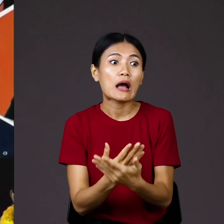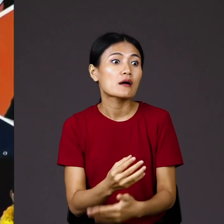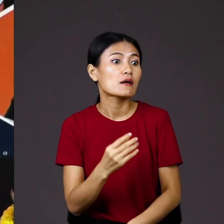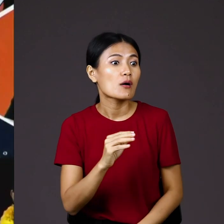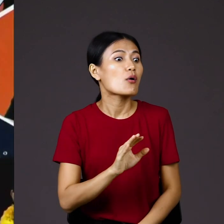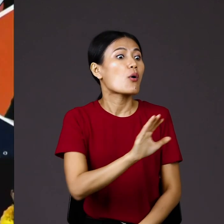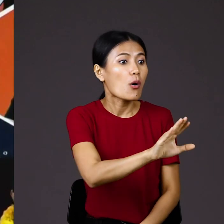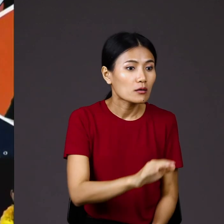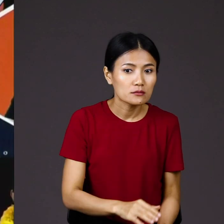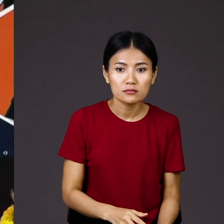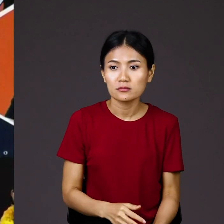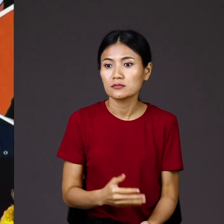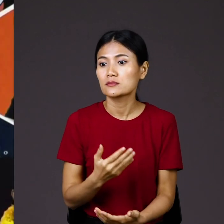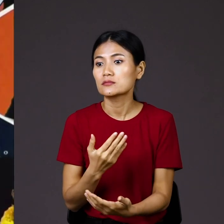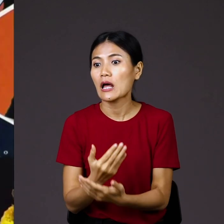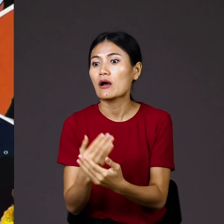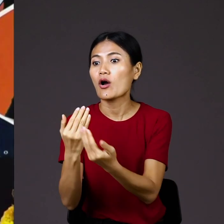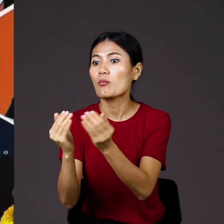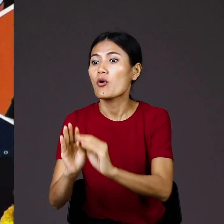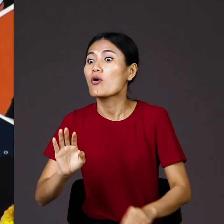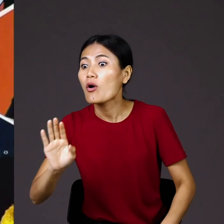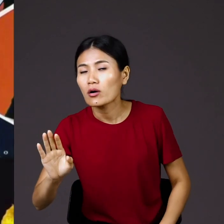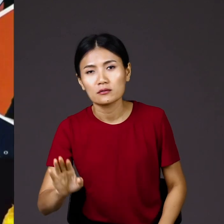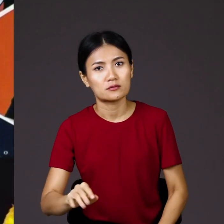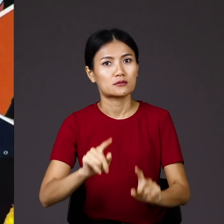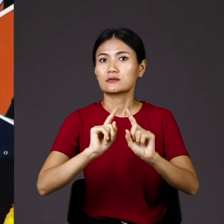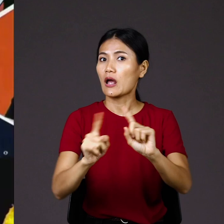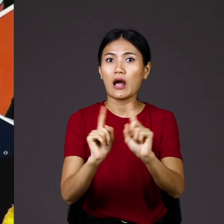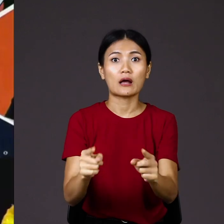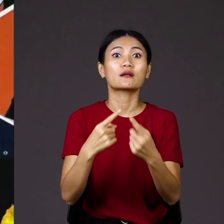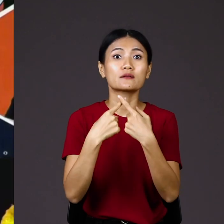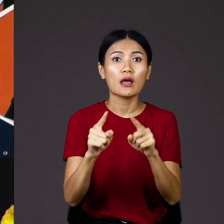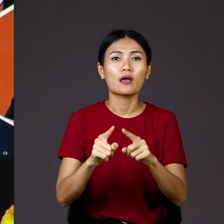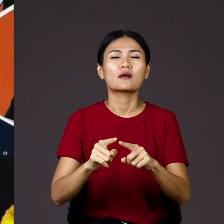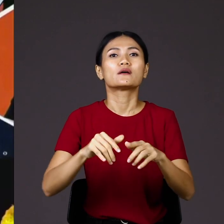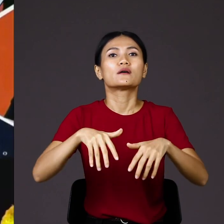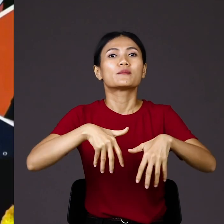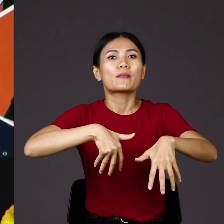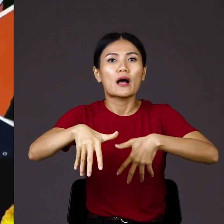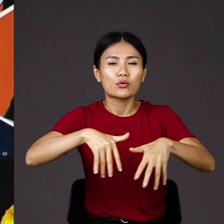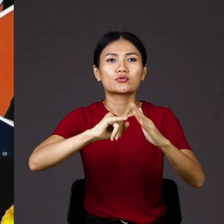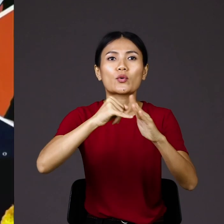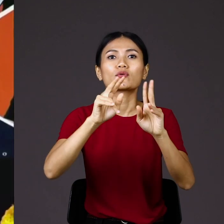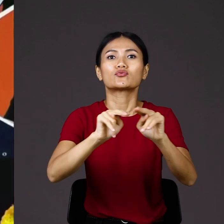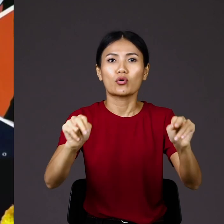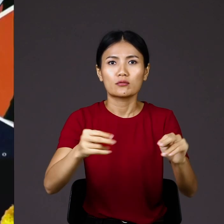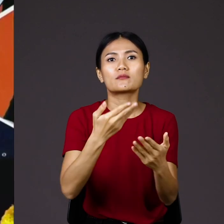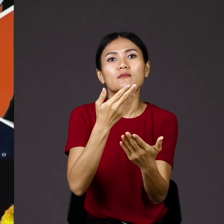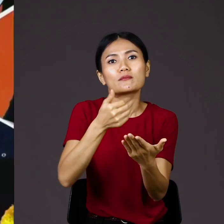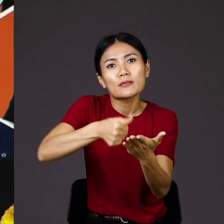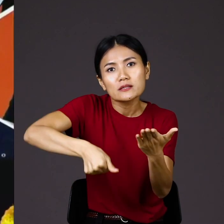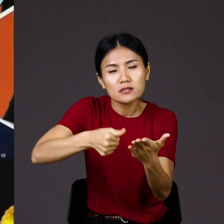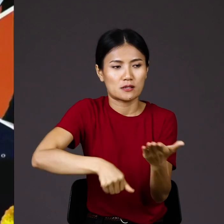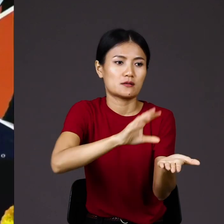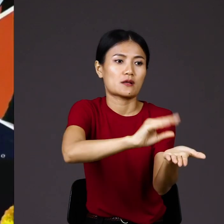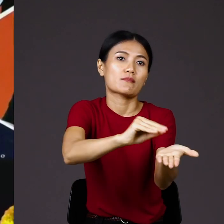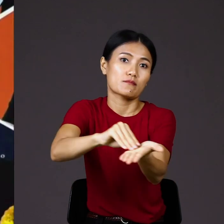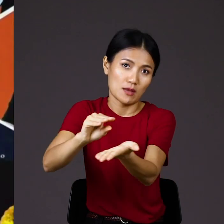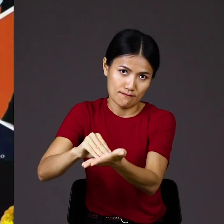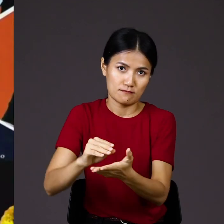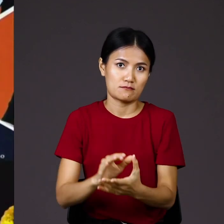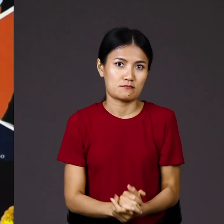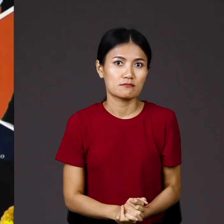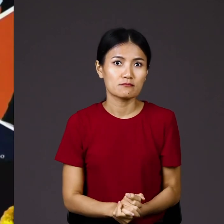ไม่ใช่เงินของบ้านหลังไหนไม่ใช่เงินของตระกูลใดครับแต่มาจากพี่น้องชาวนนทบุรีจ่ายภาษี